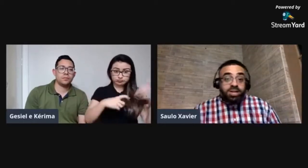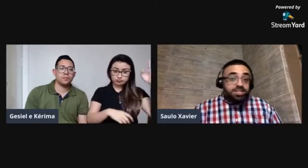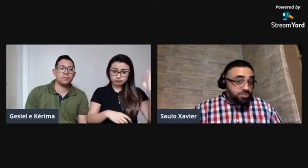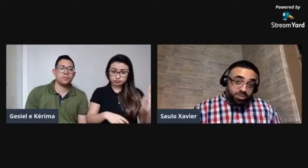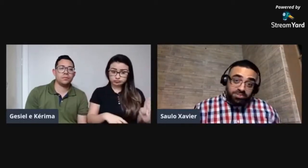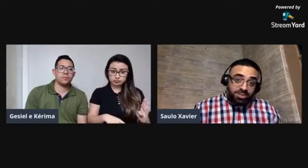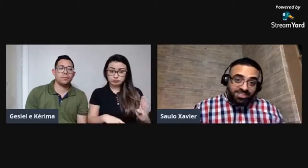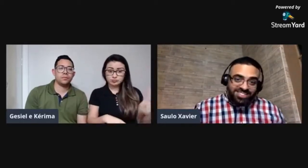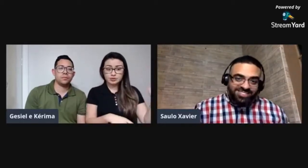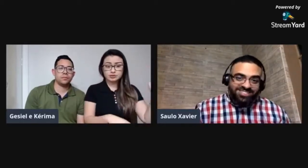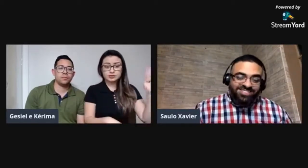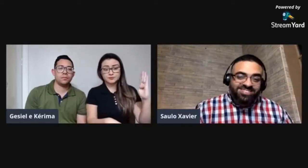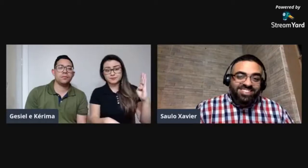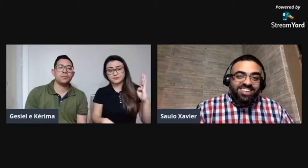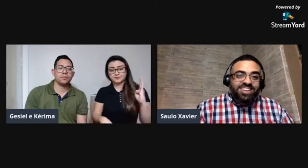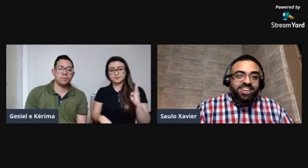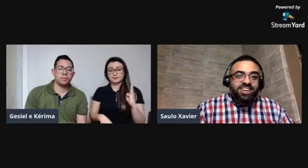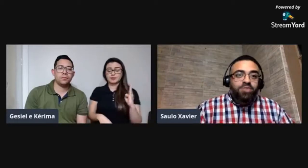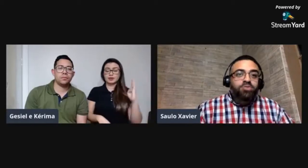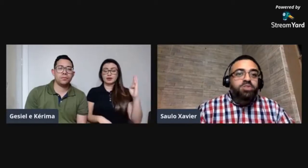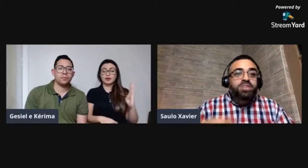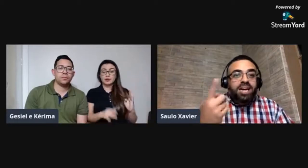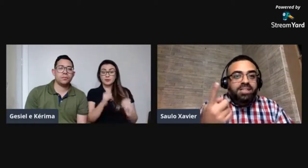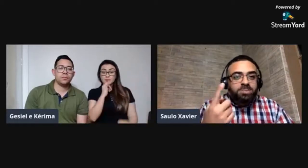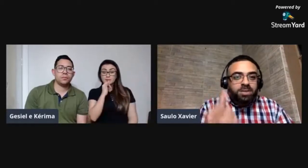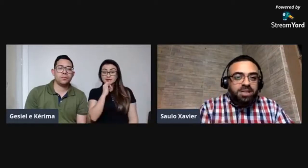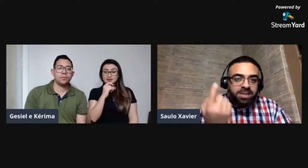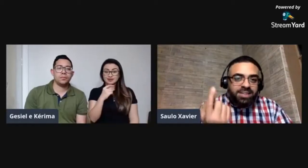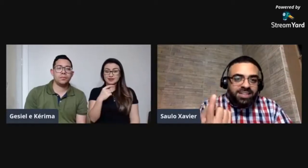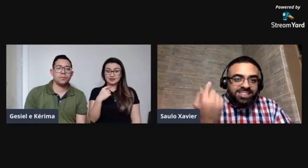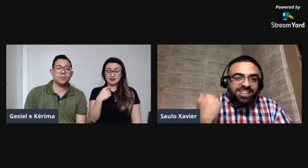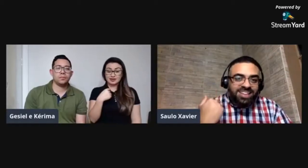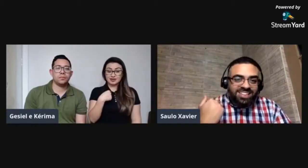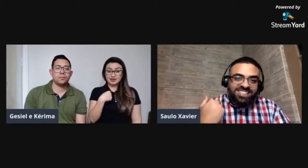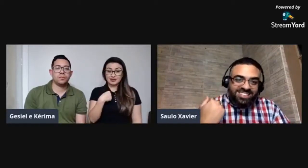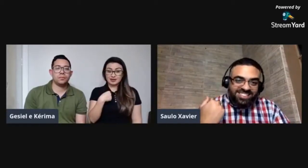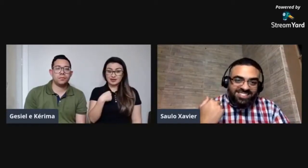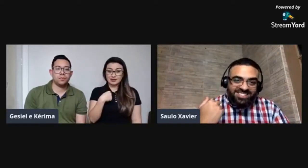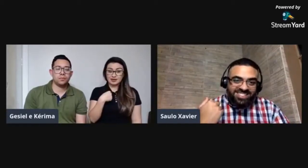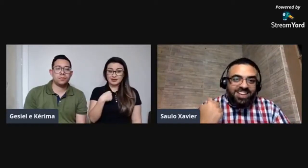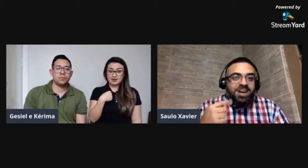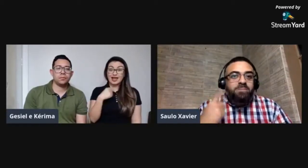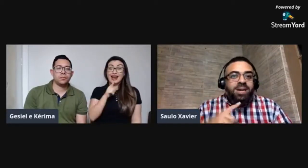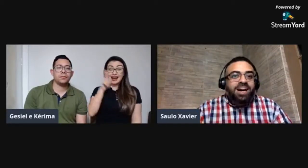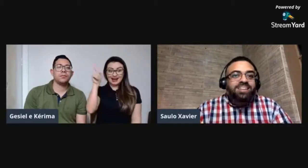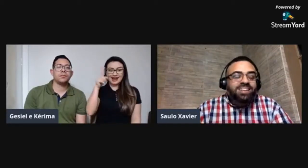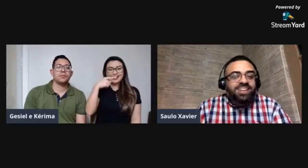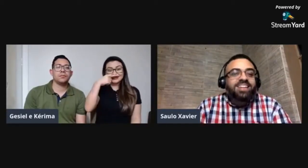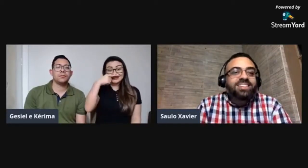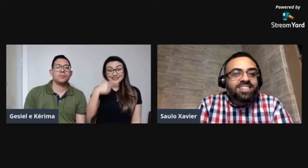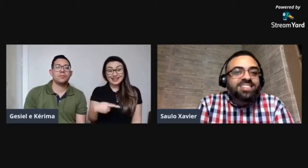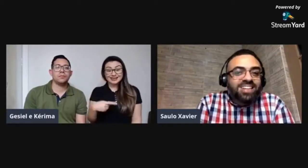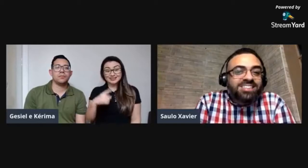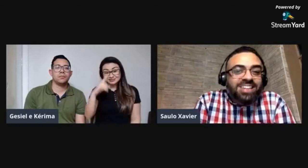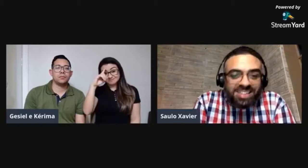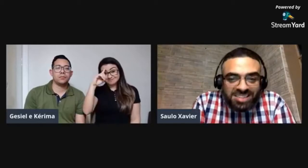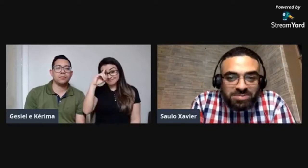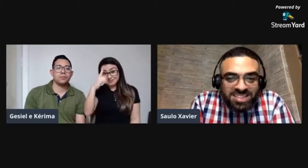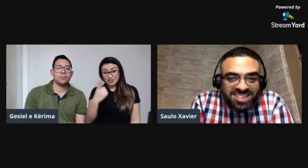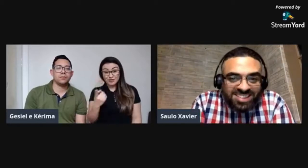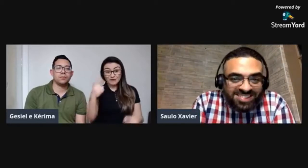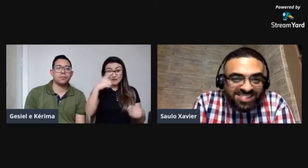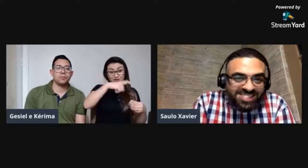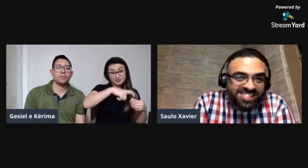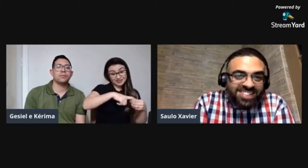no meu caso não foi volta. Eu fui enviado pela minha igreja na Tailândia para atender a necessidade da